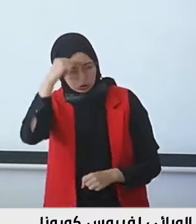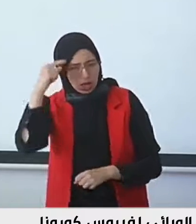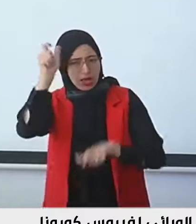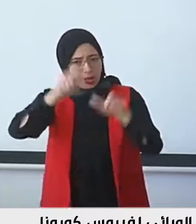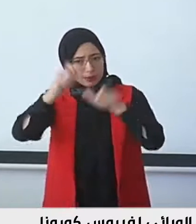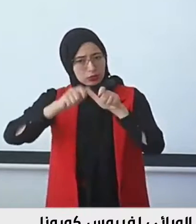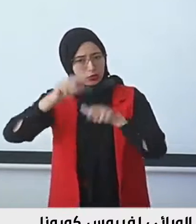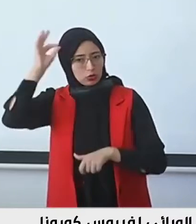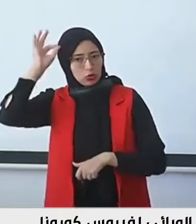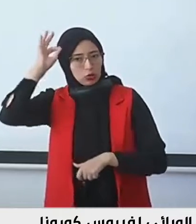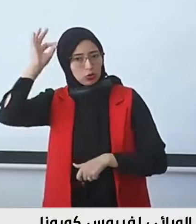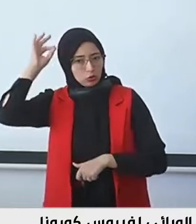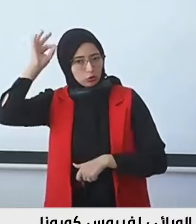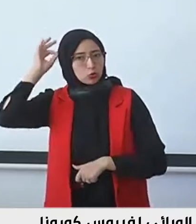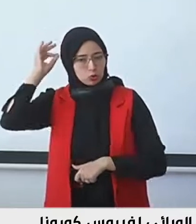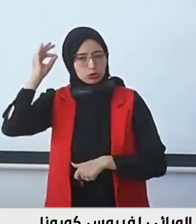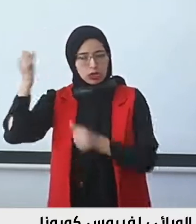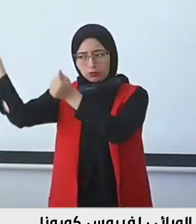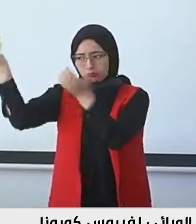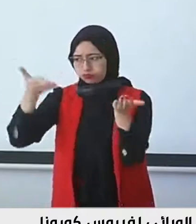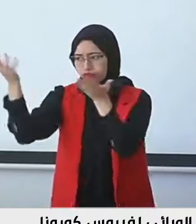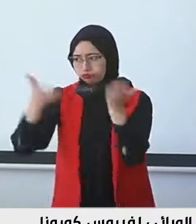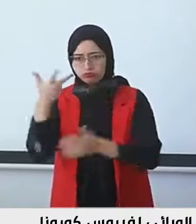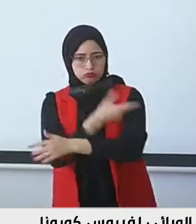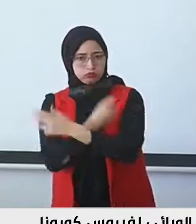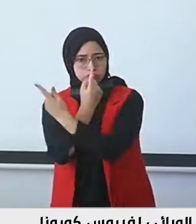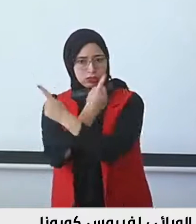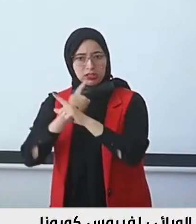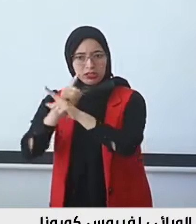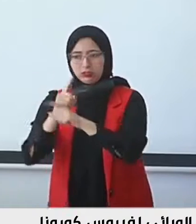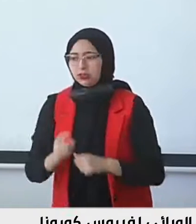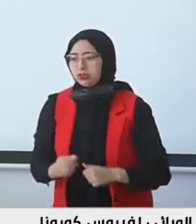توانسة من كميات هامة من التلقيح هذا.